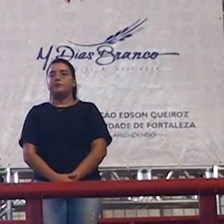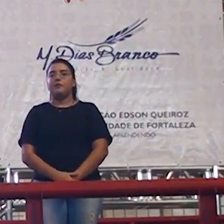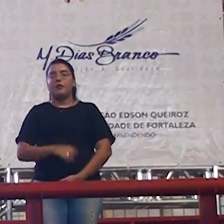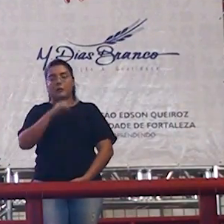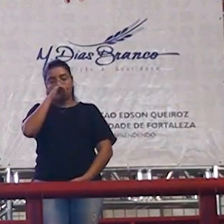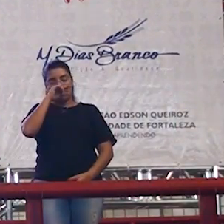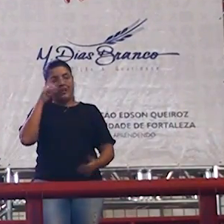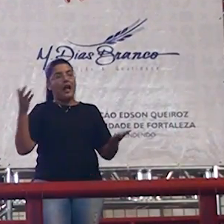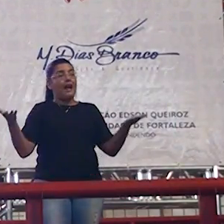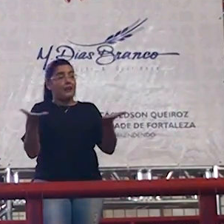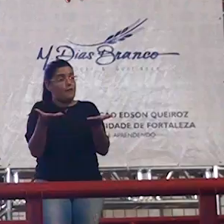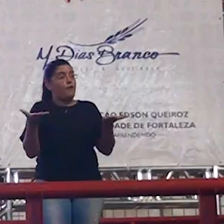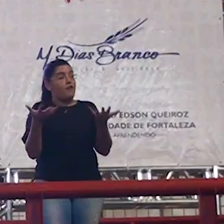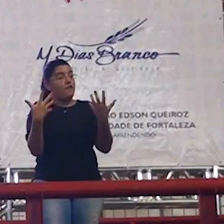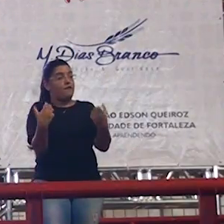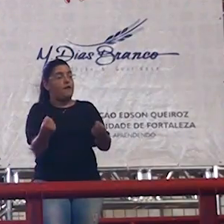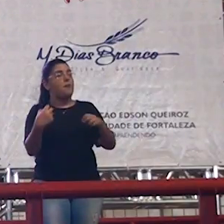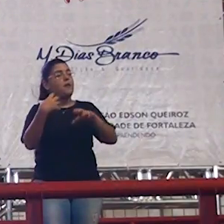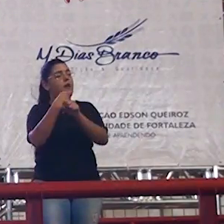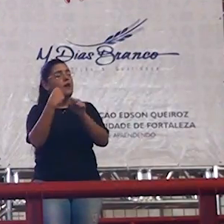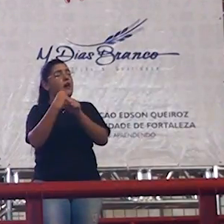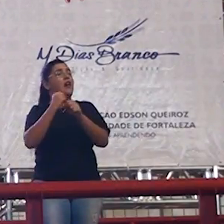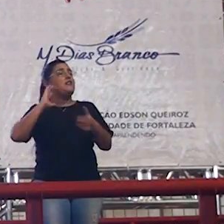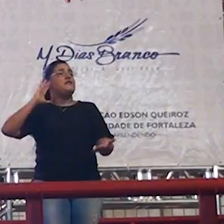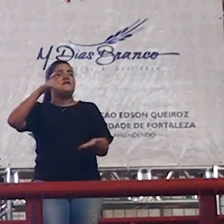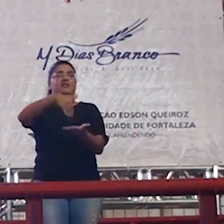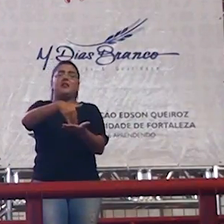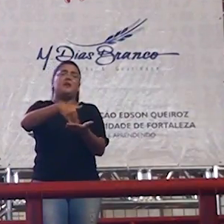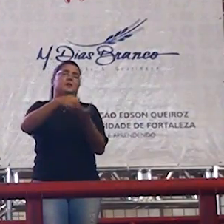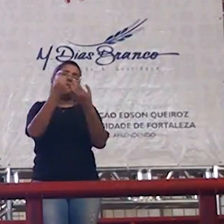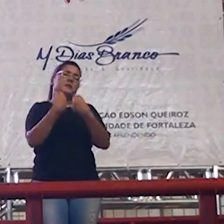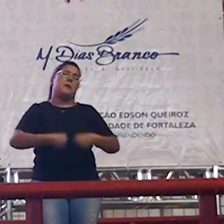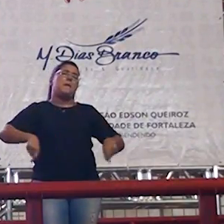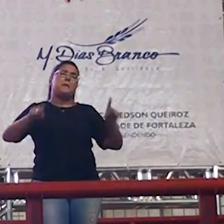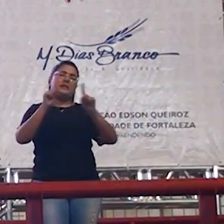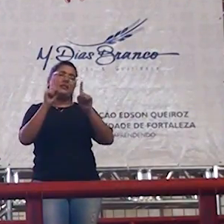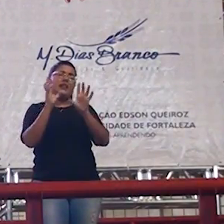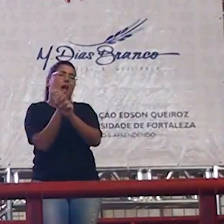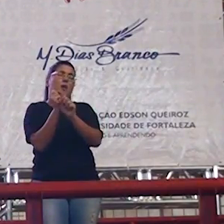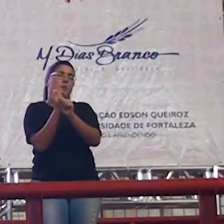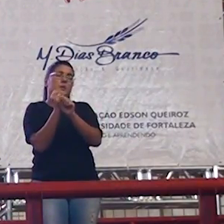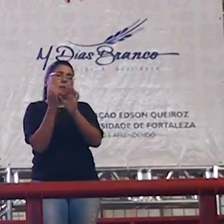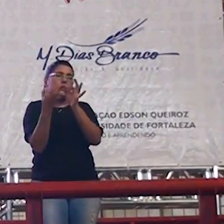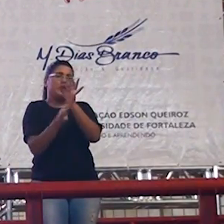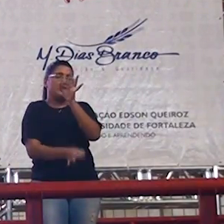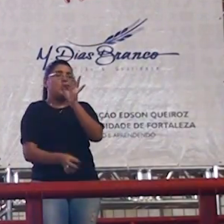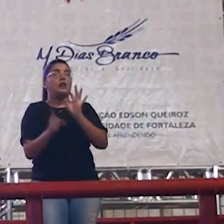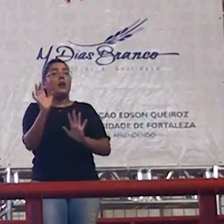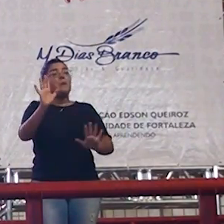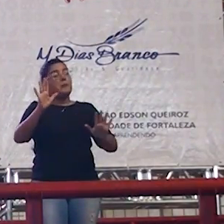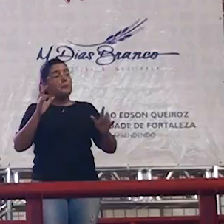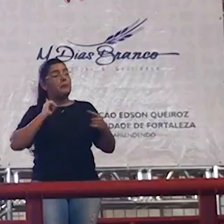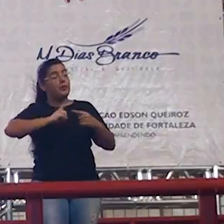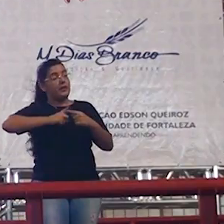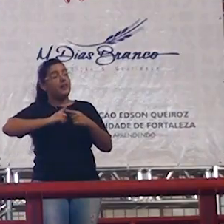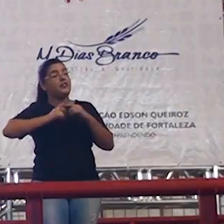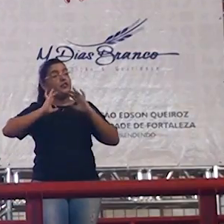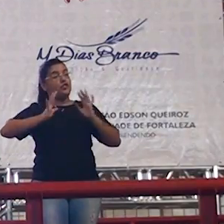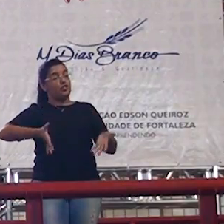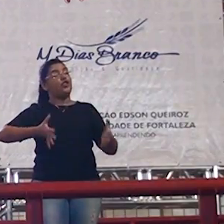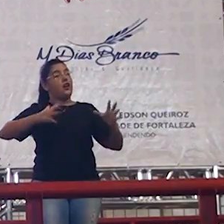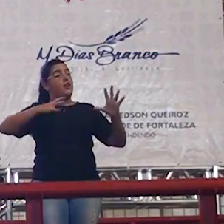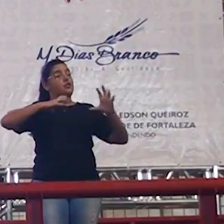Nós vamos fazer uns cálculos aqui, mas no final nem precisava fazer esse cálculo todo. Porque como ele deu a soma